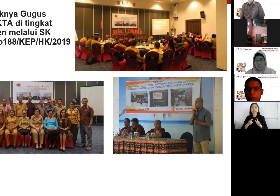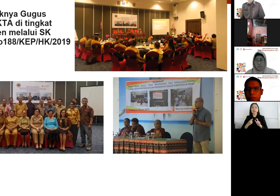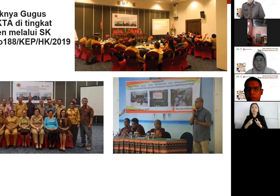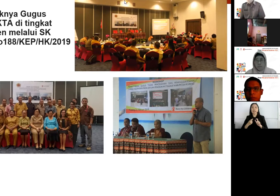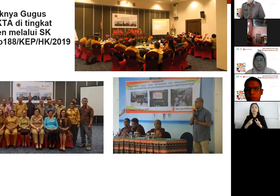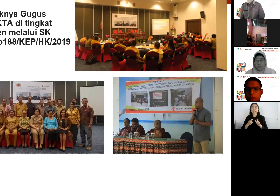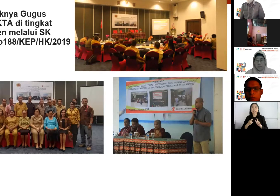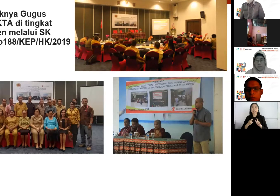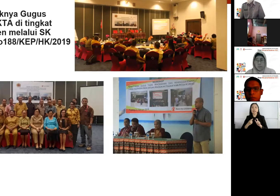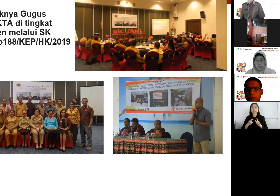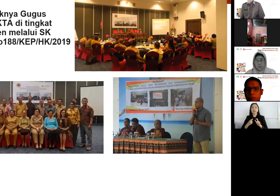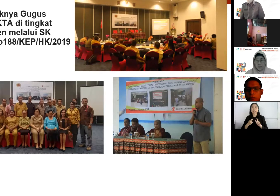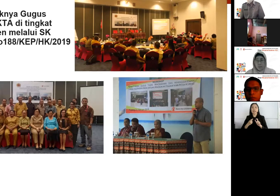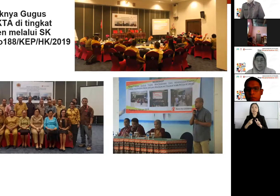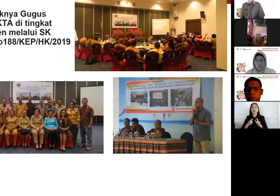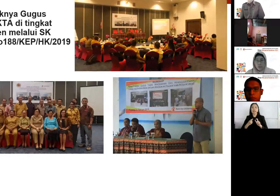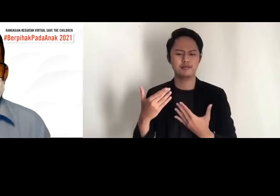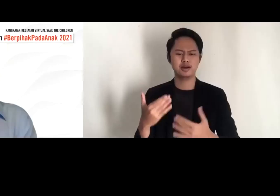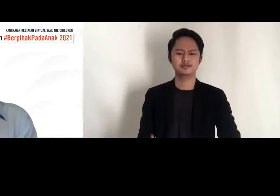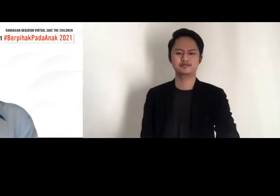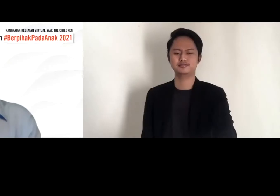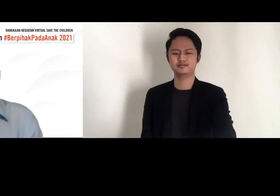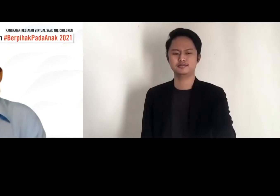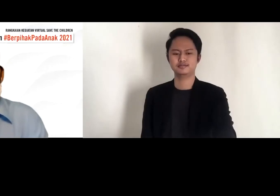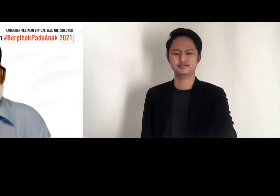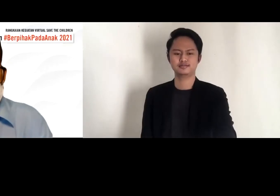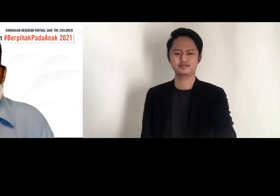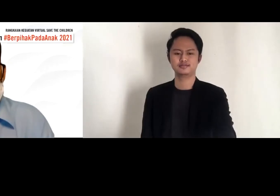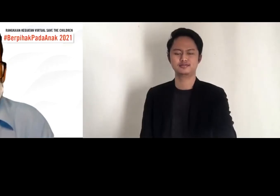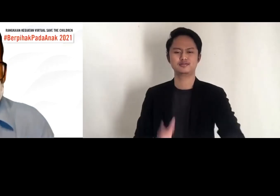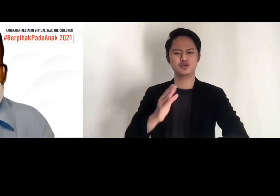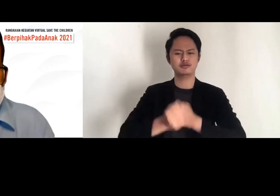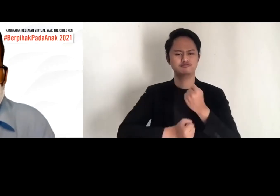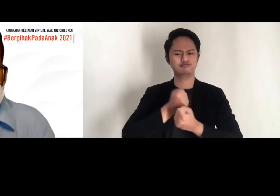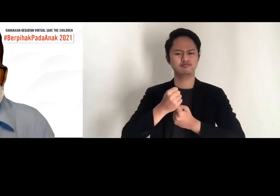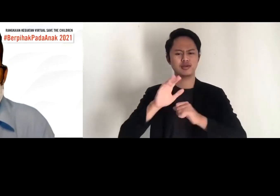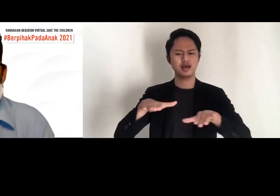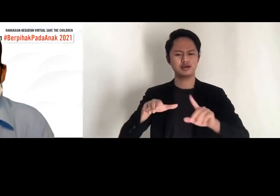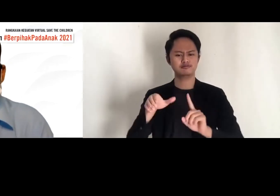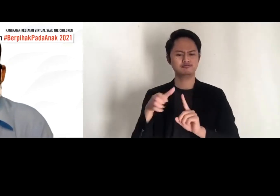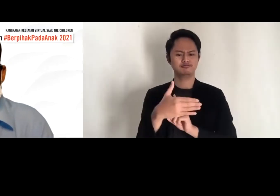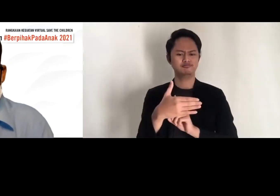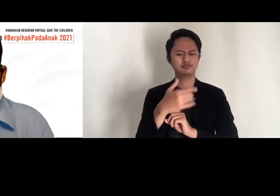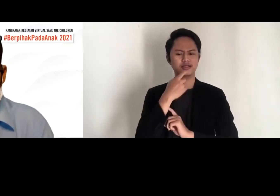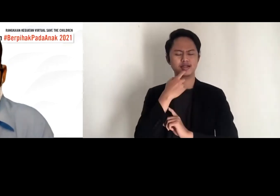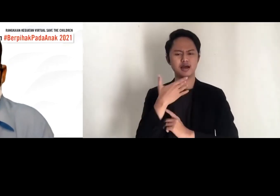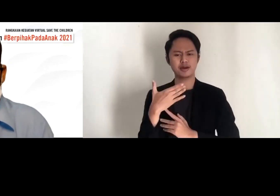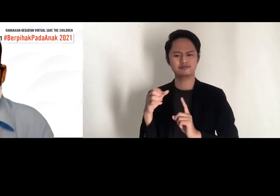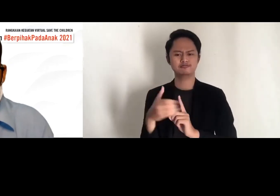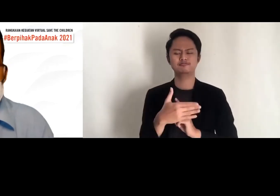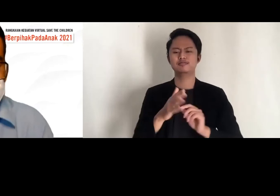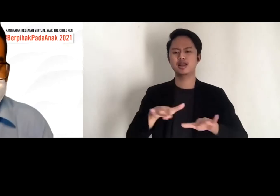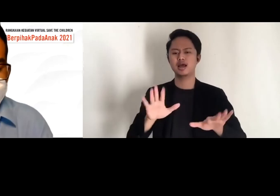atau upaya-upaya apa saja yang telah dikerjakan berkaitan dengan memperkuat perlindungan anak terpadu berbasis masyarakat